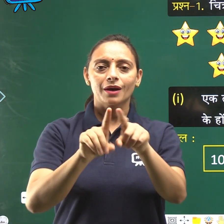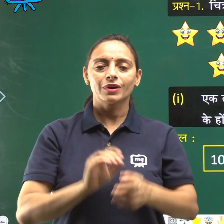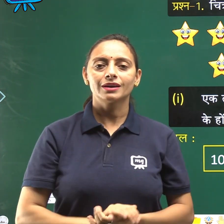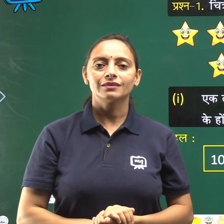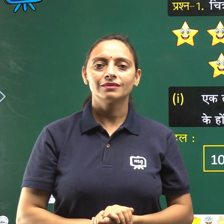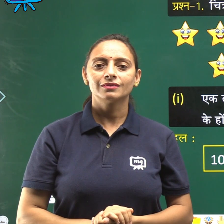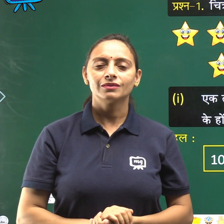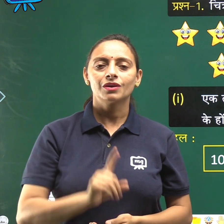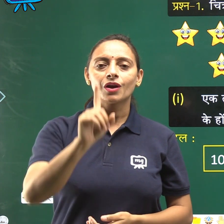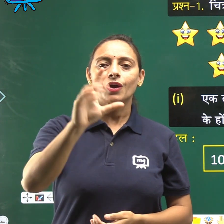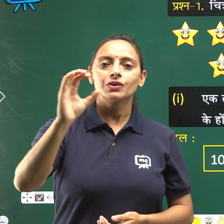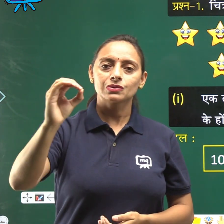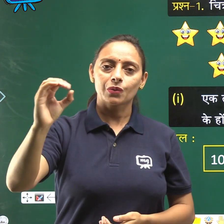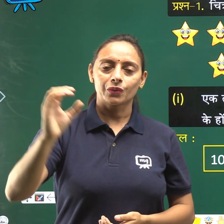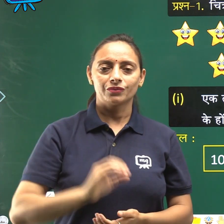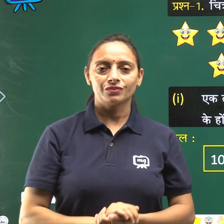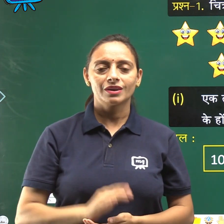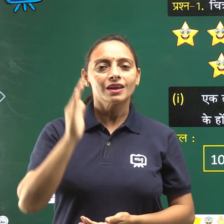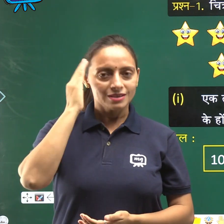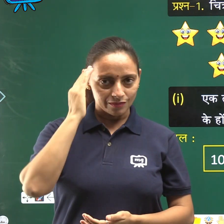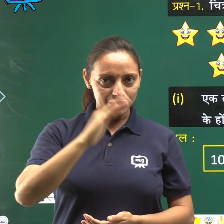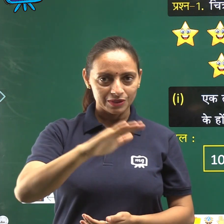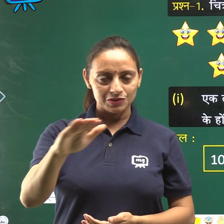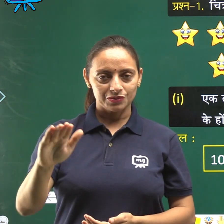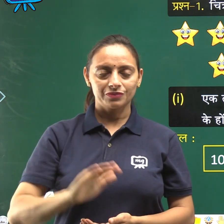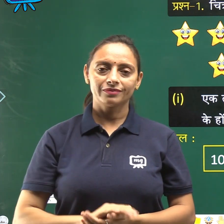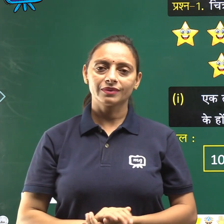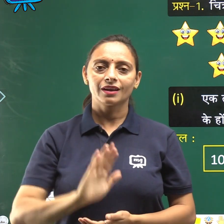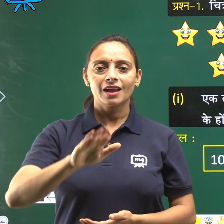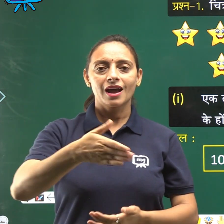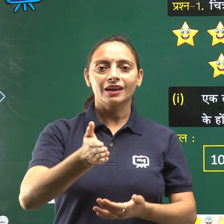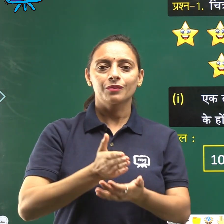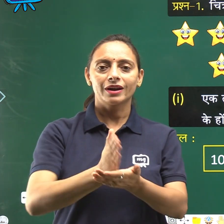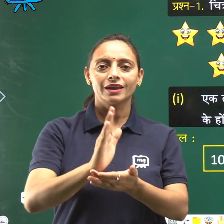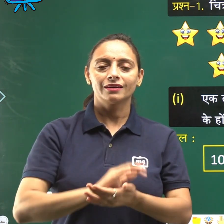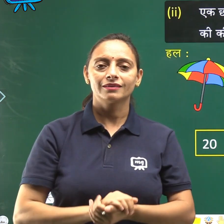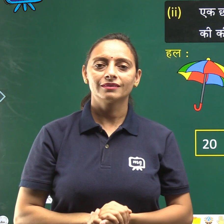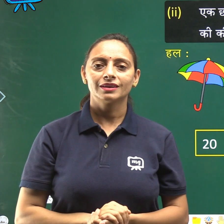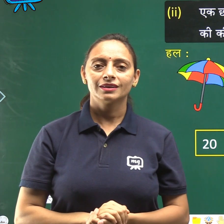बराबर 100। समझ में आया बच्चों? आगे बढ़े।